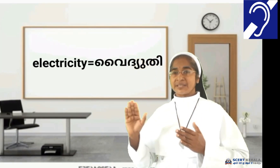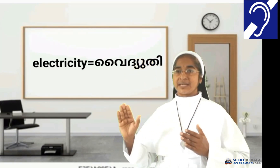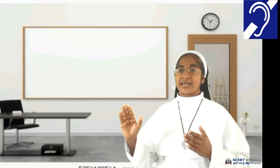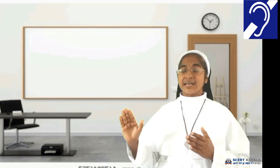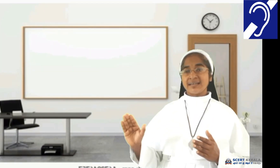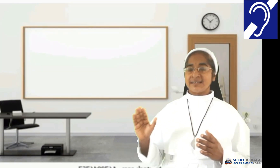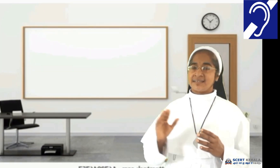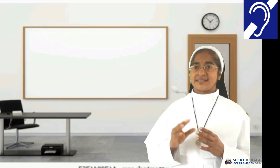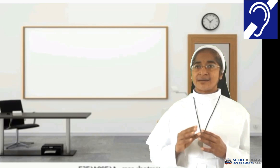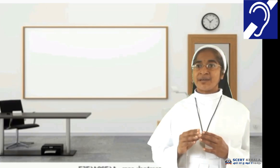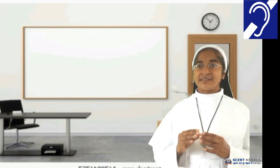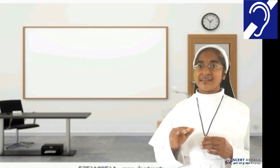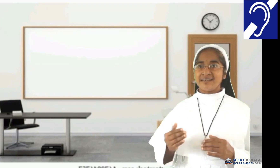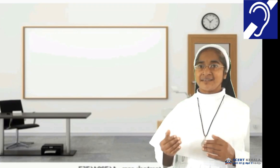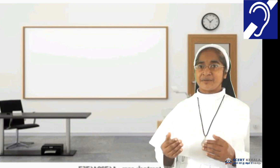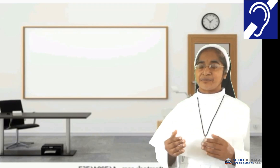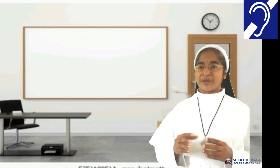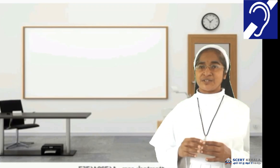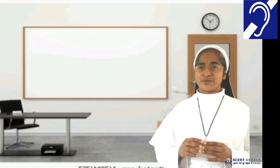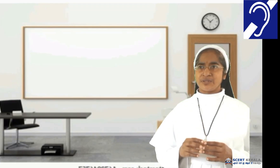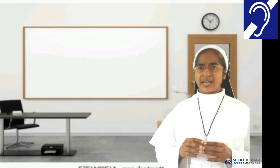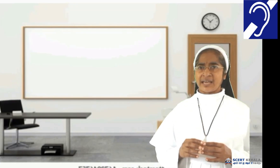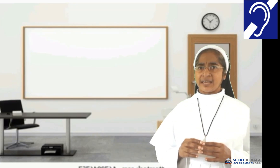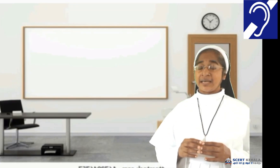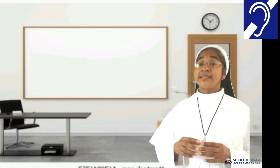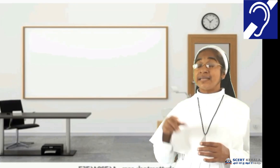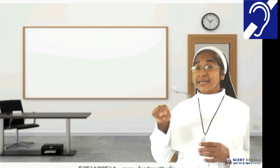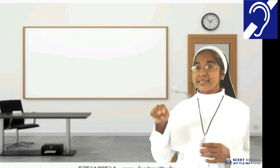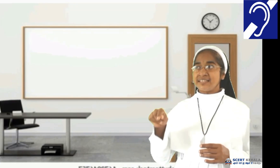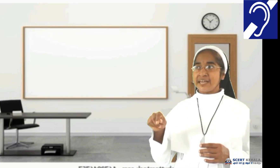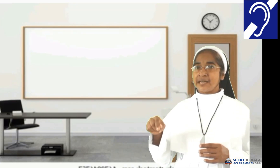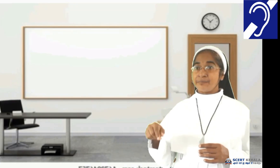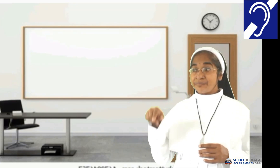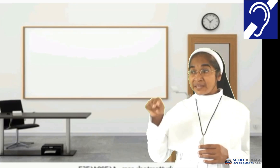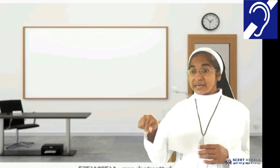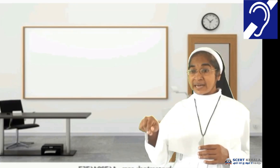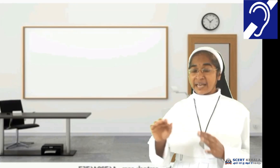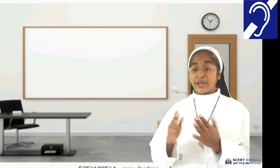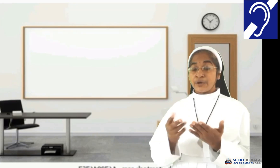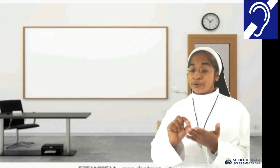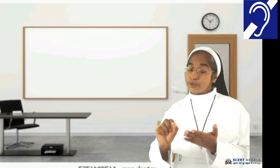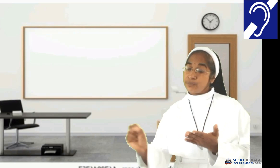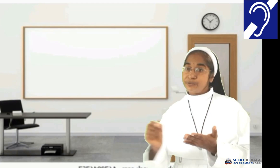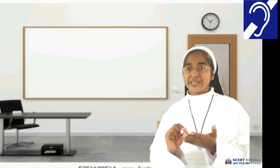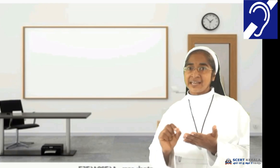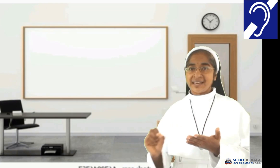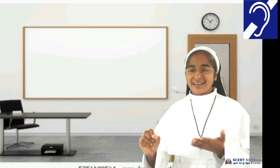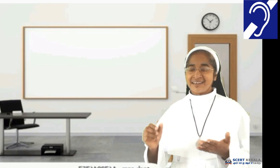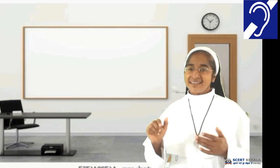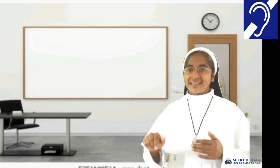പദങ്ങൾ നമ്മൾ ഇന്ന് പഠിച്ചു അല്ലേ നിങ്ങൾ ഇത് എന്ത് ചെയ്യണം നിങ്ങളുടെ നോട്ട്ബുക്കിൽ